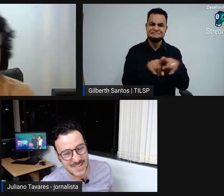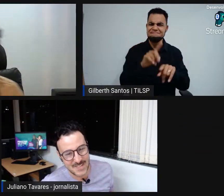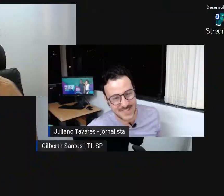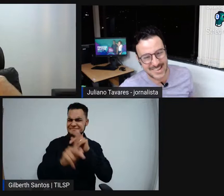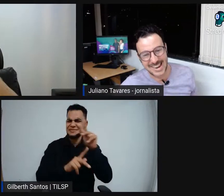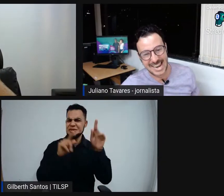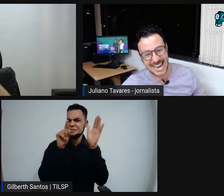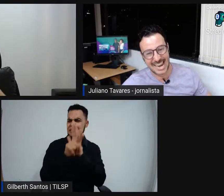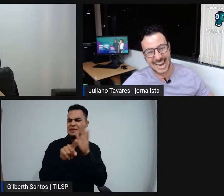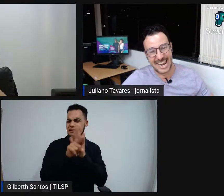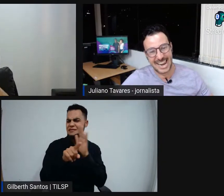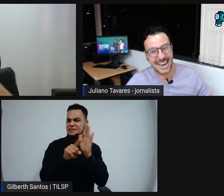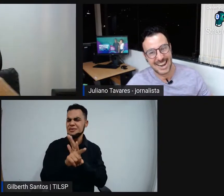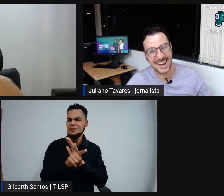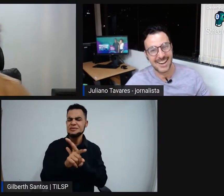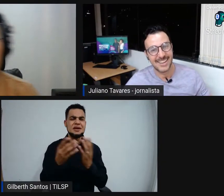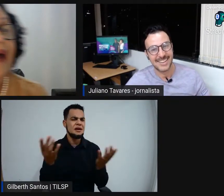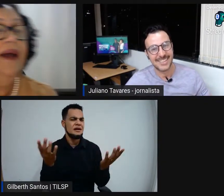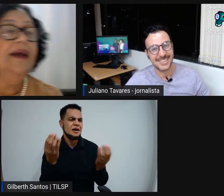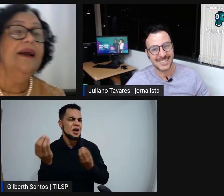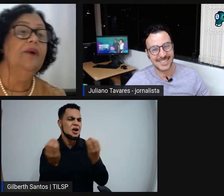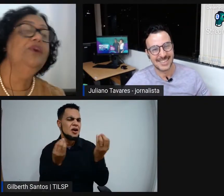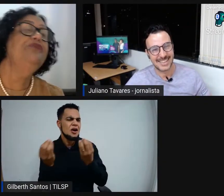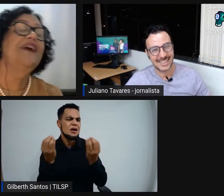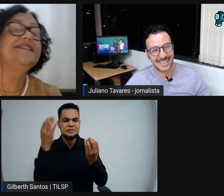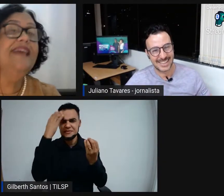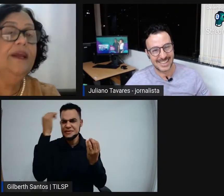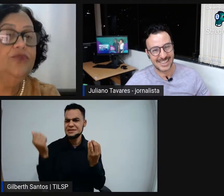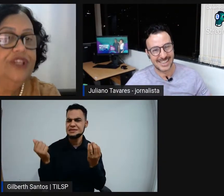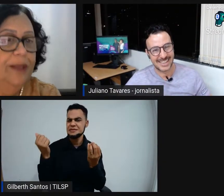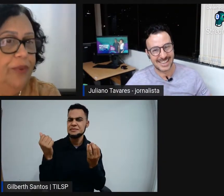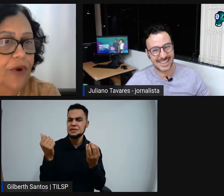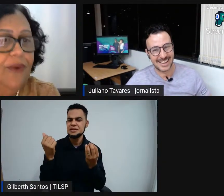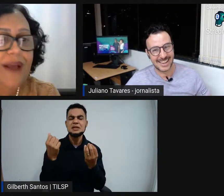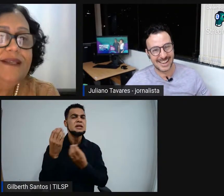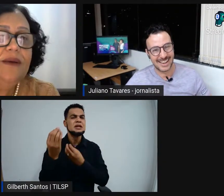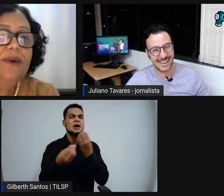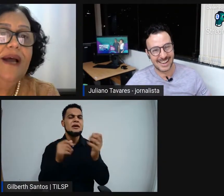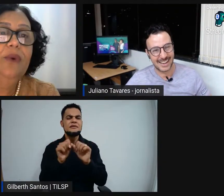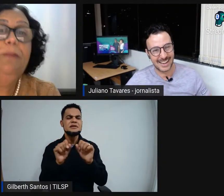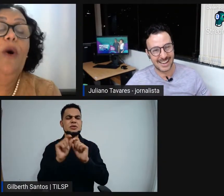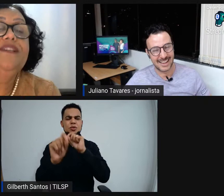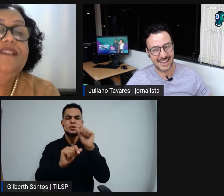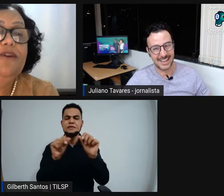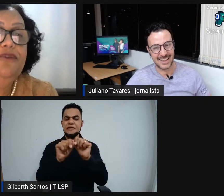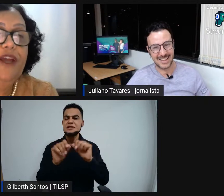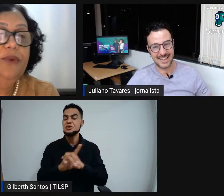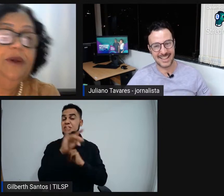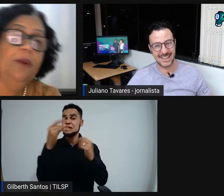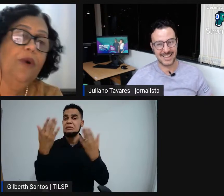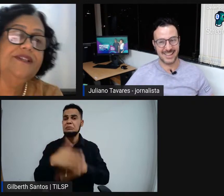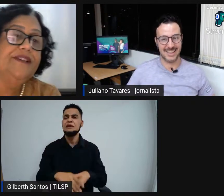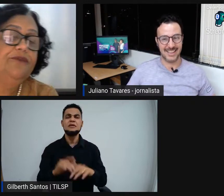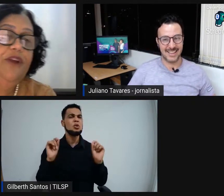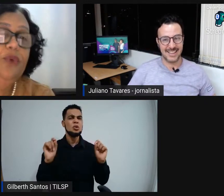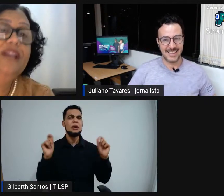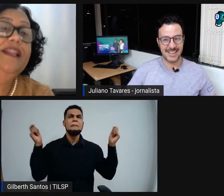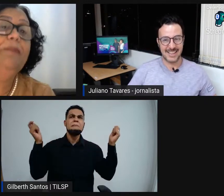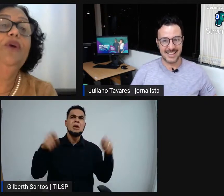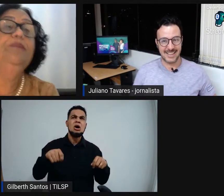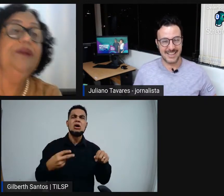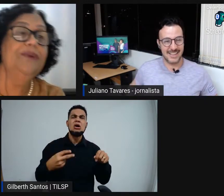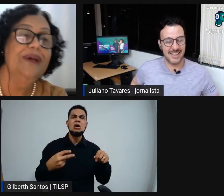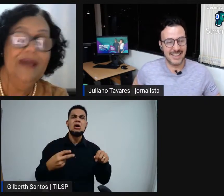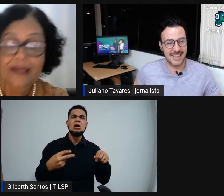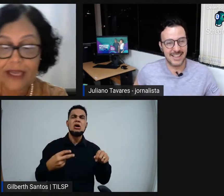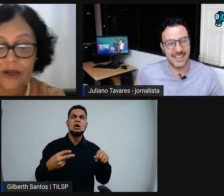é sobre como vou saber o que fazer no dia da prova, quais são, o que pode ser feito, o que não pode ser feito, o